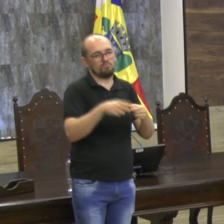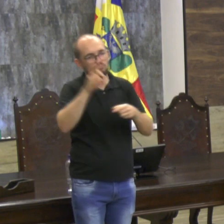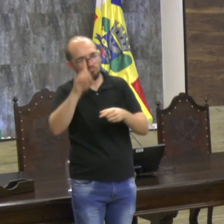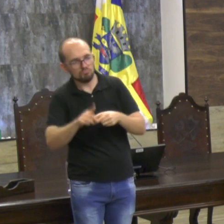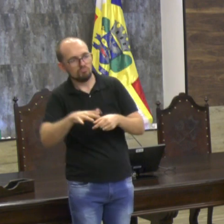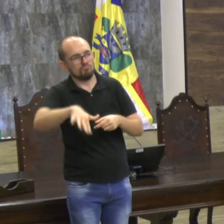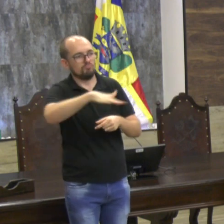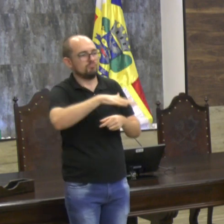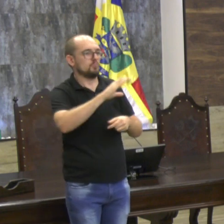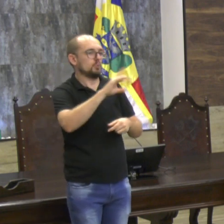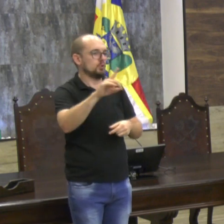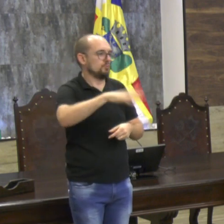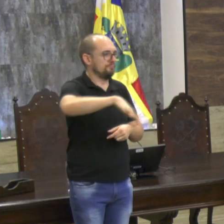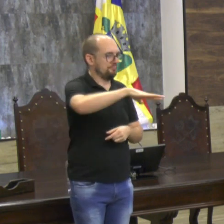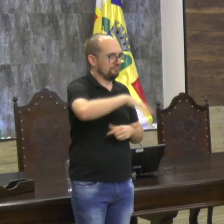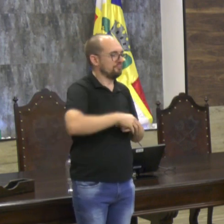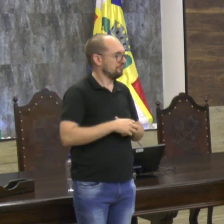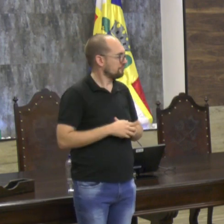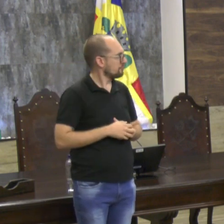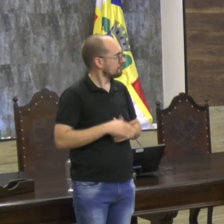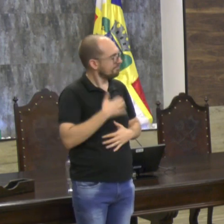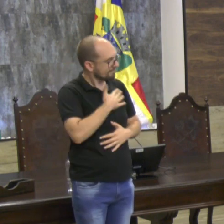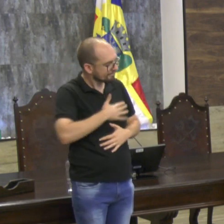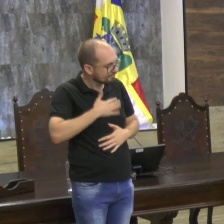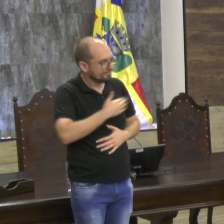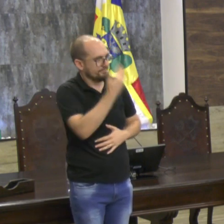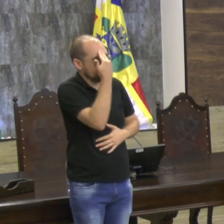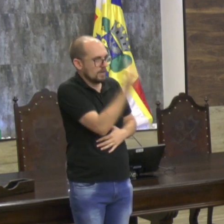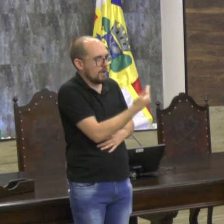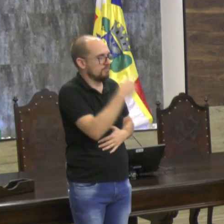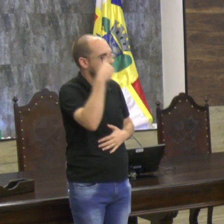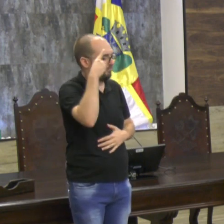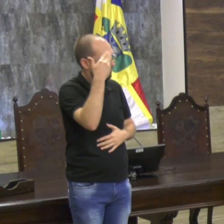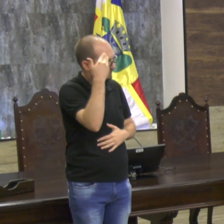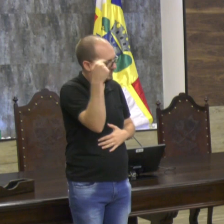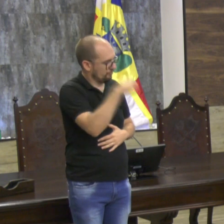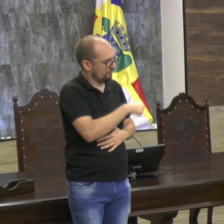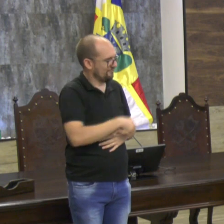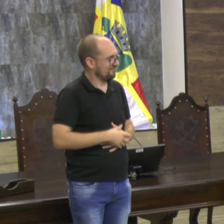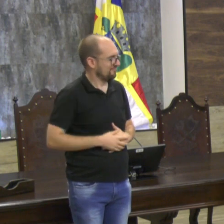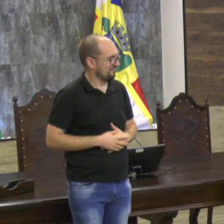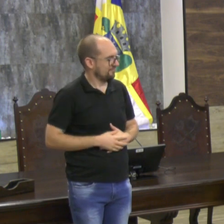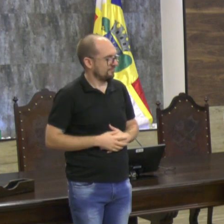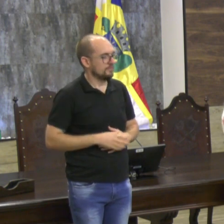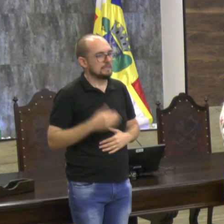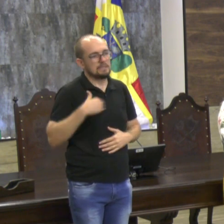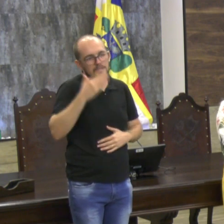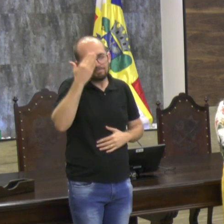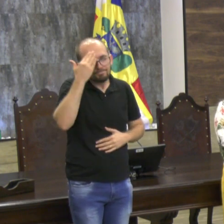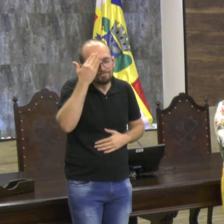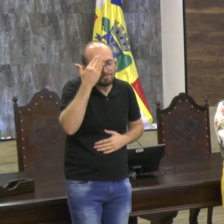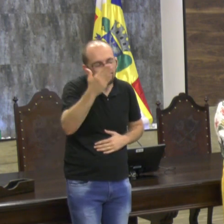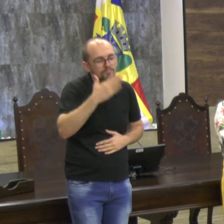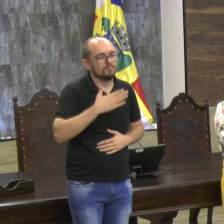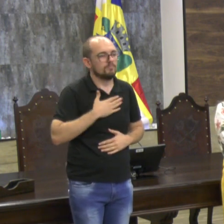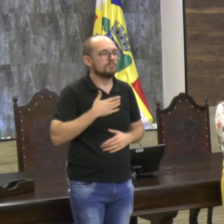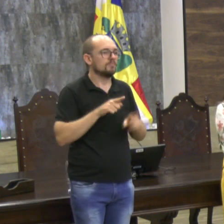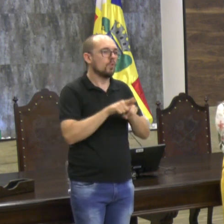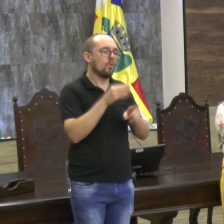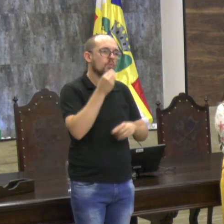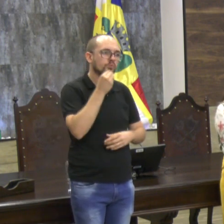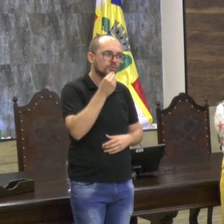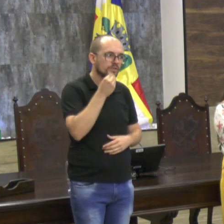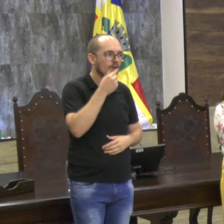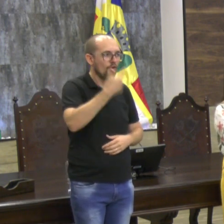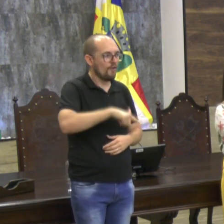área educacional. De fato, foi uma satisfação. Muito obrigado pela sua presença aqui, viu? Eu é que agradeço a oportunidade, mais uma